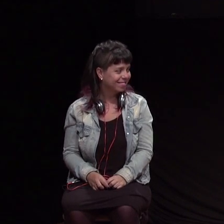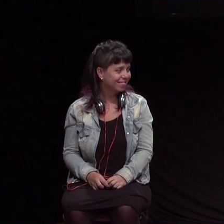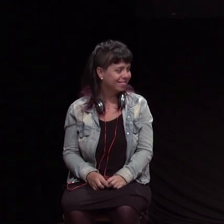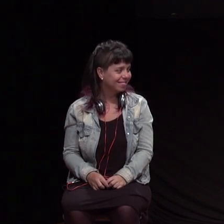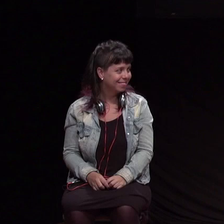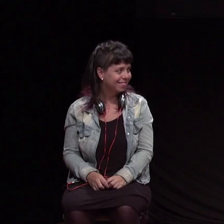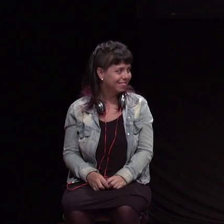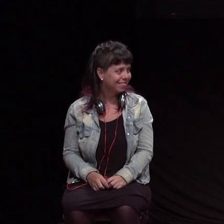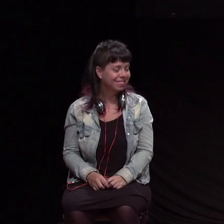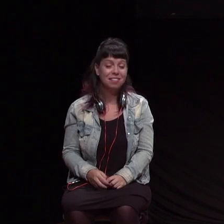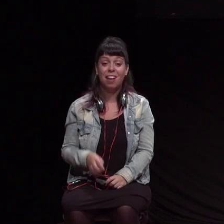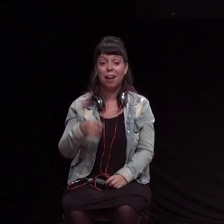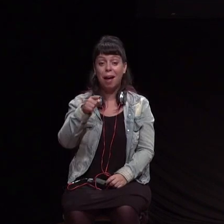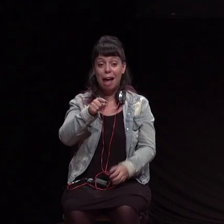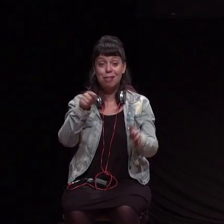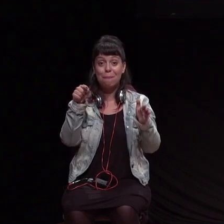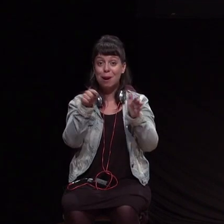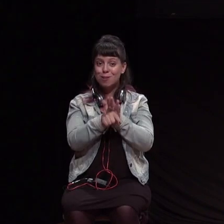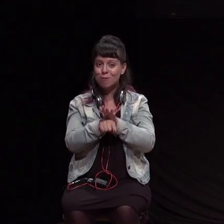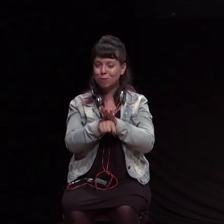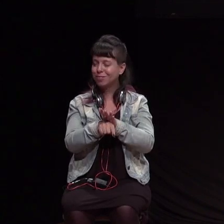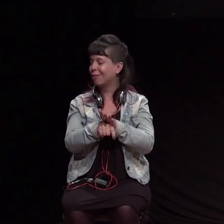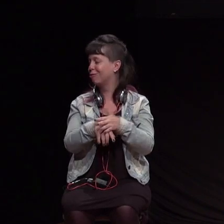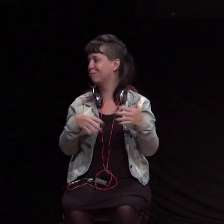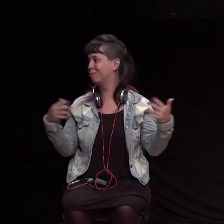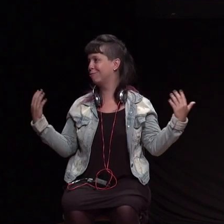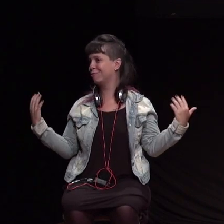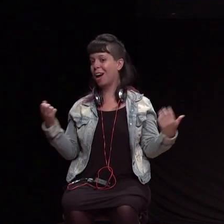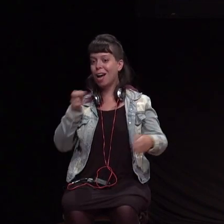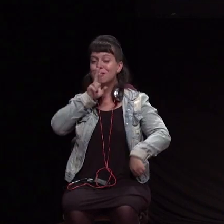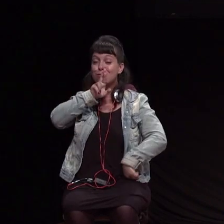Essa é a pergunta que vale $1 milhão. Ah.